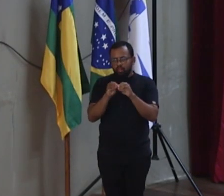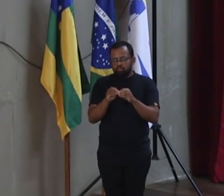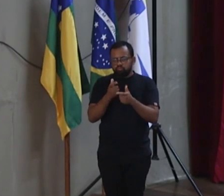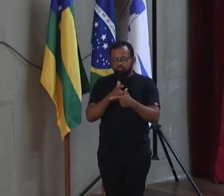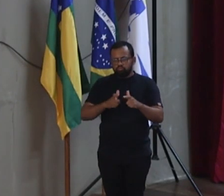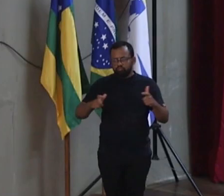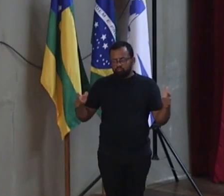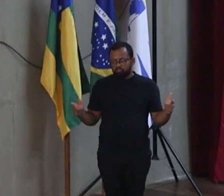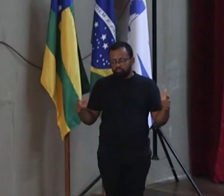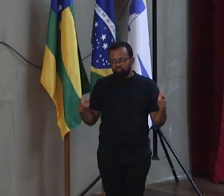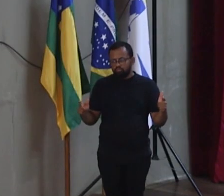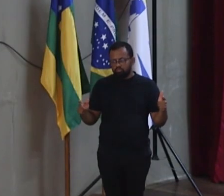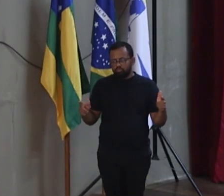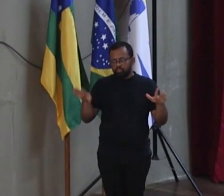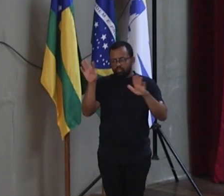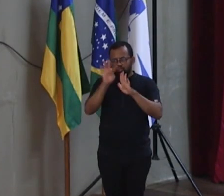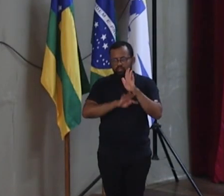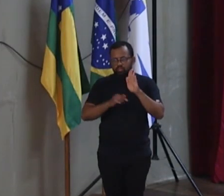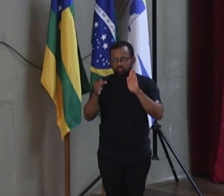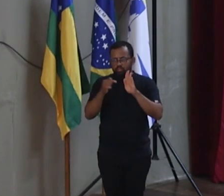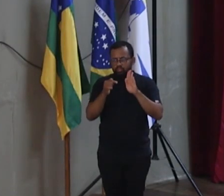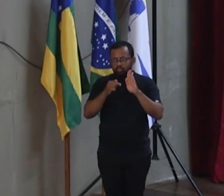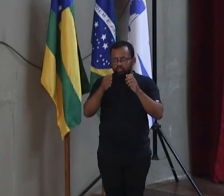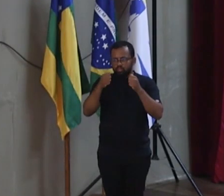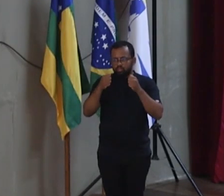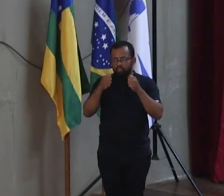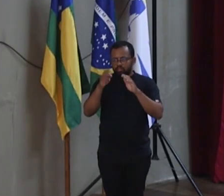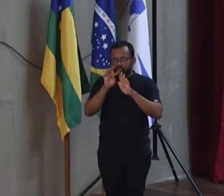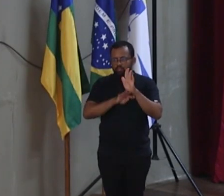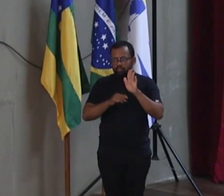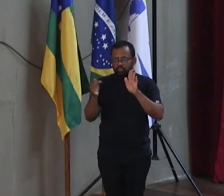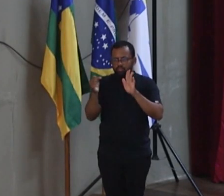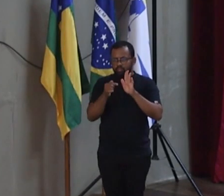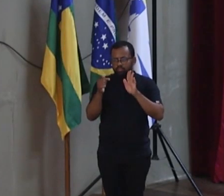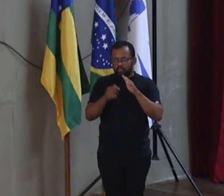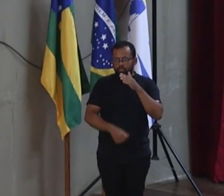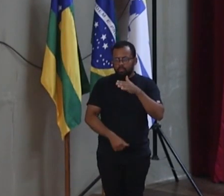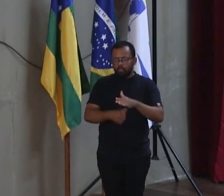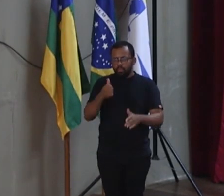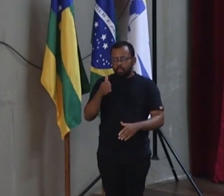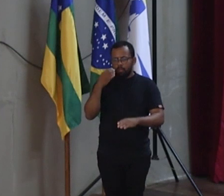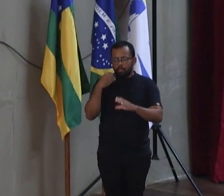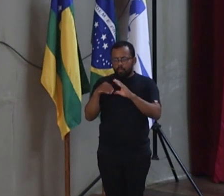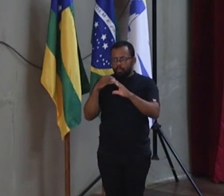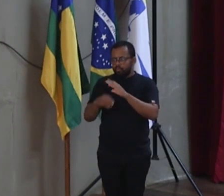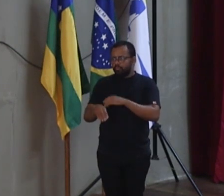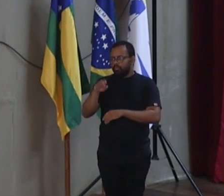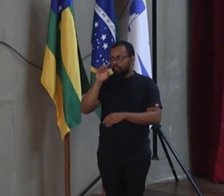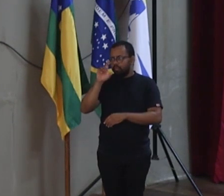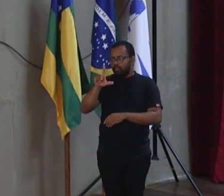abrangente nesse texto que está na primeira publicação da